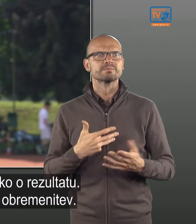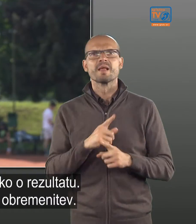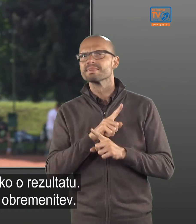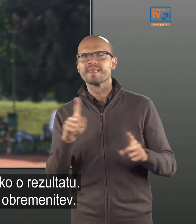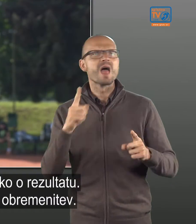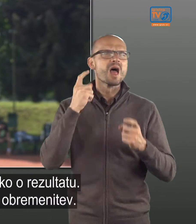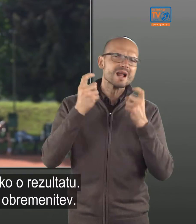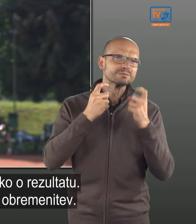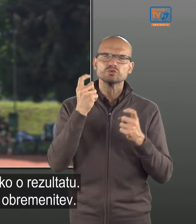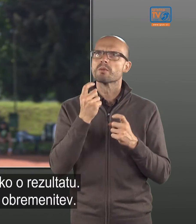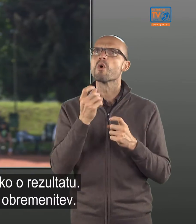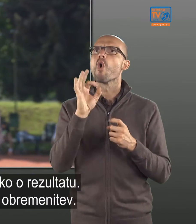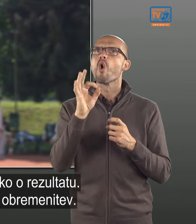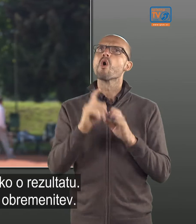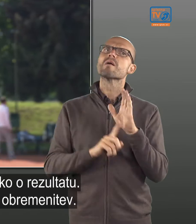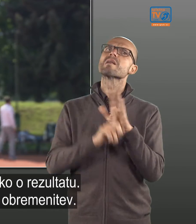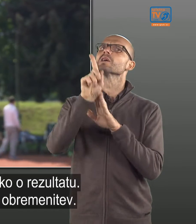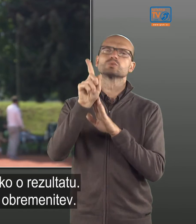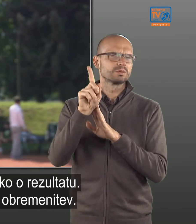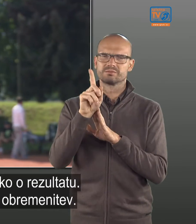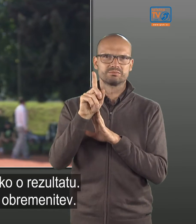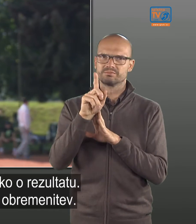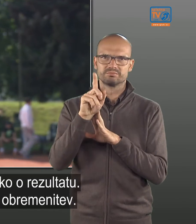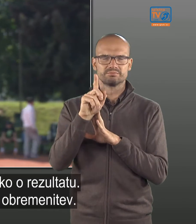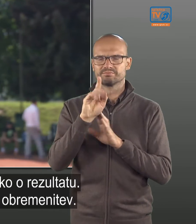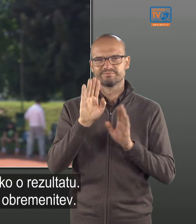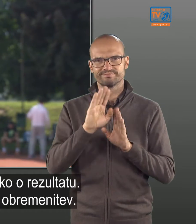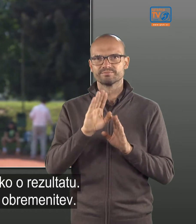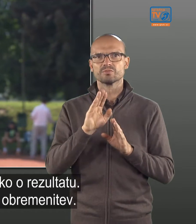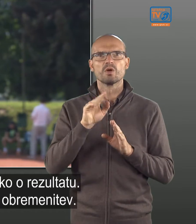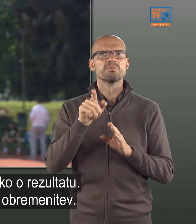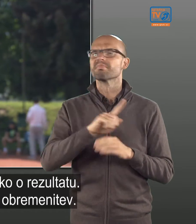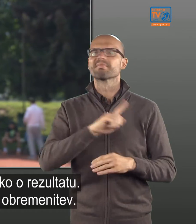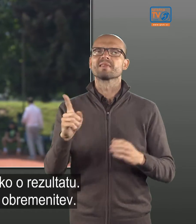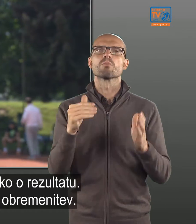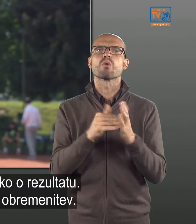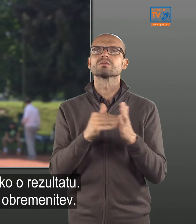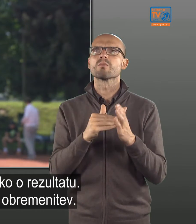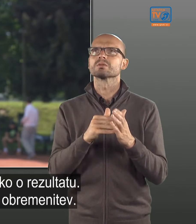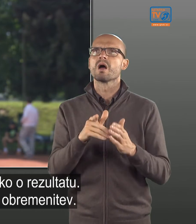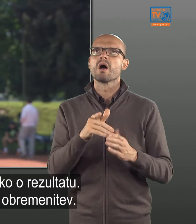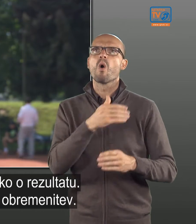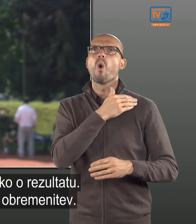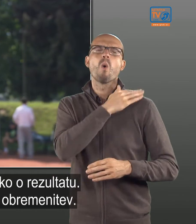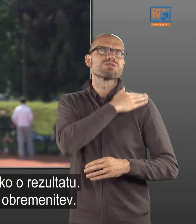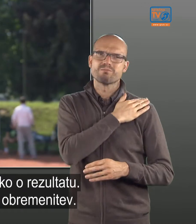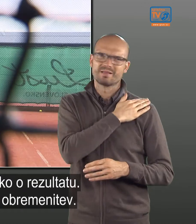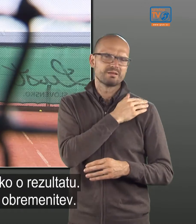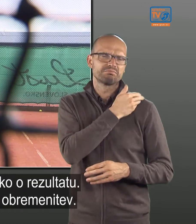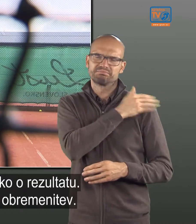Ne razmišljam toliko o rezultatu. To je nepotrebna